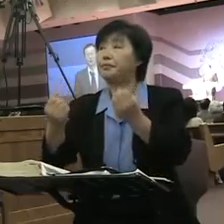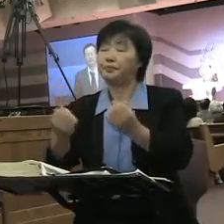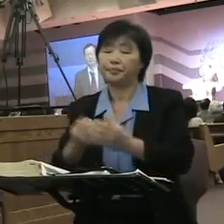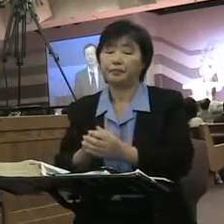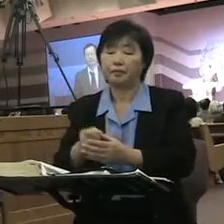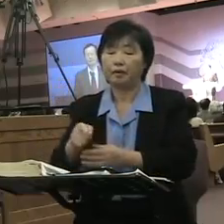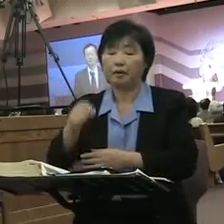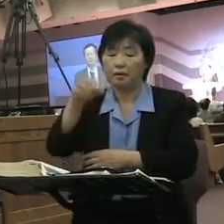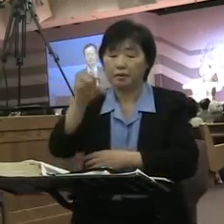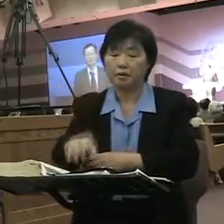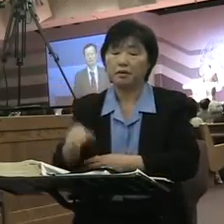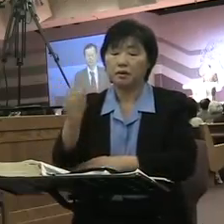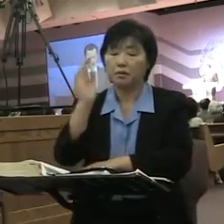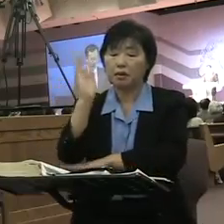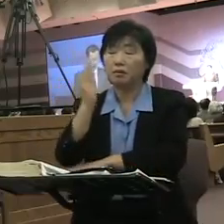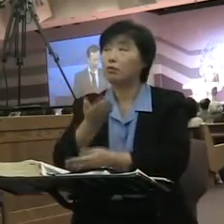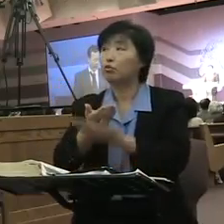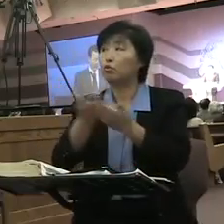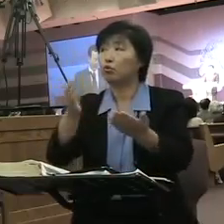것입니다.